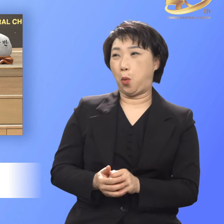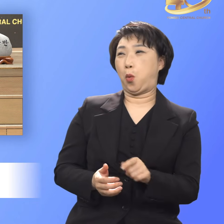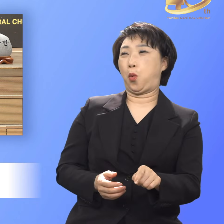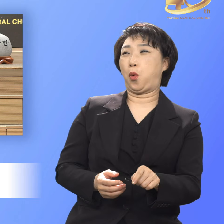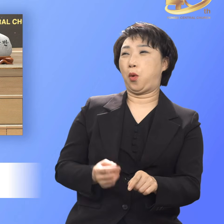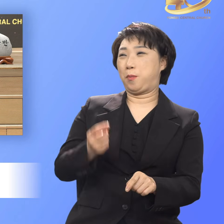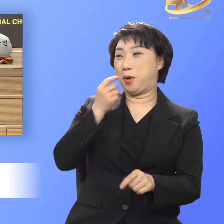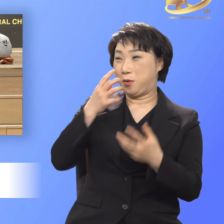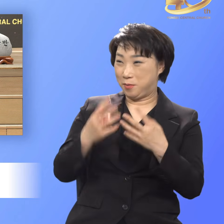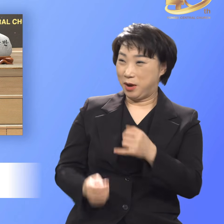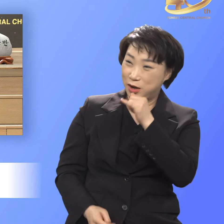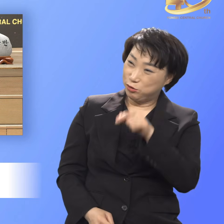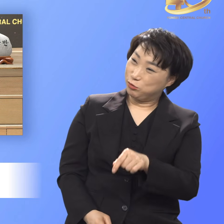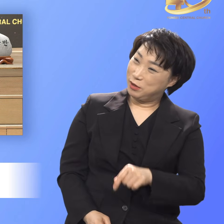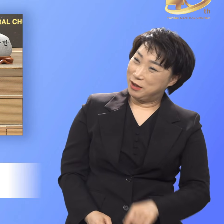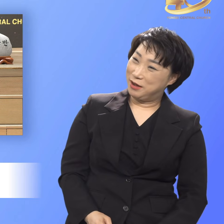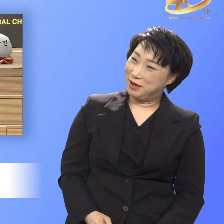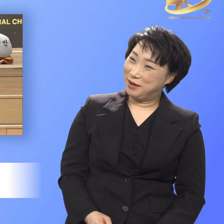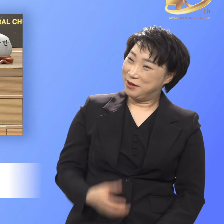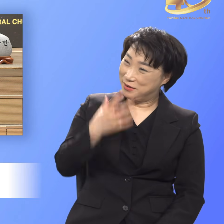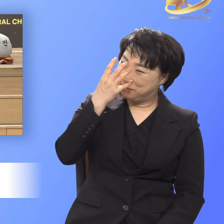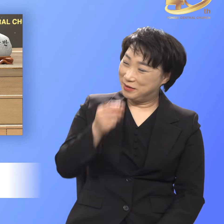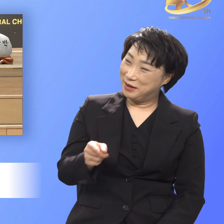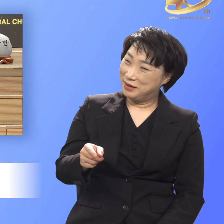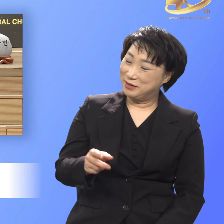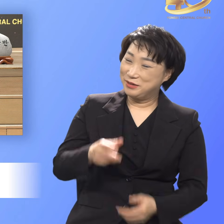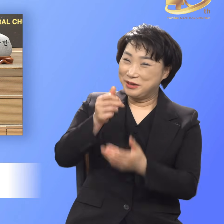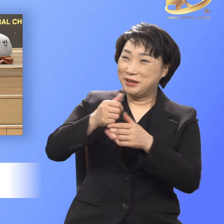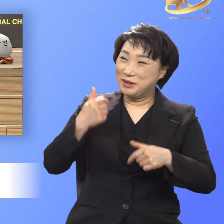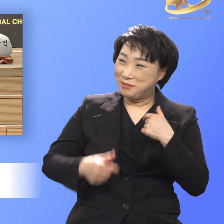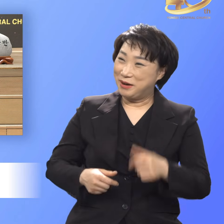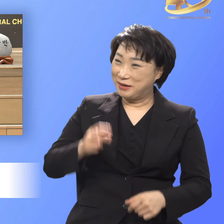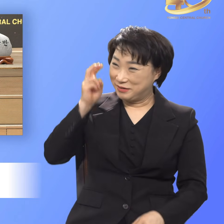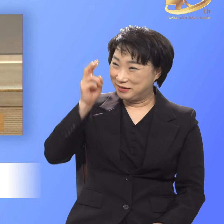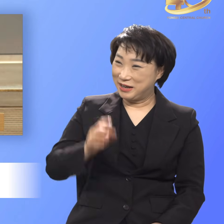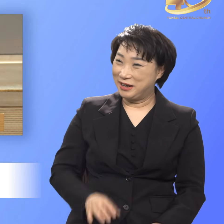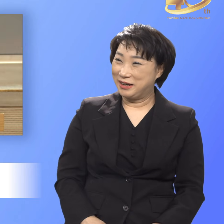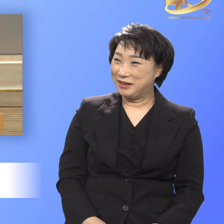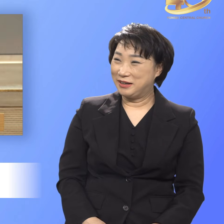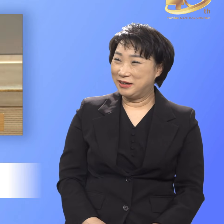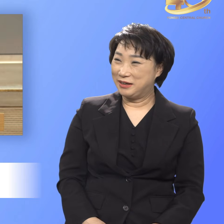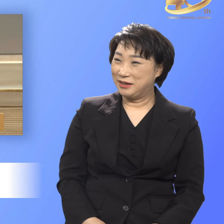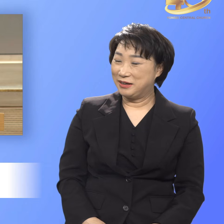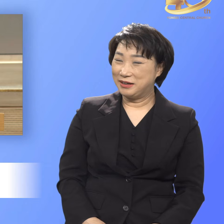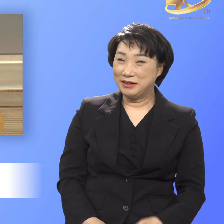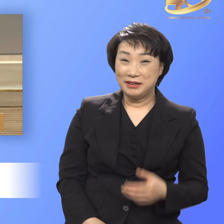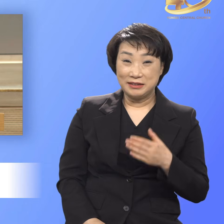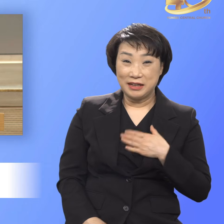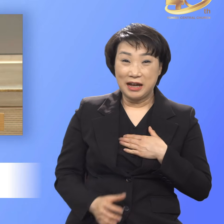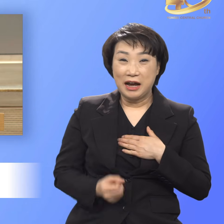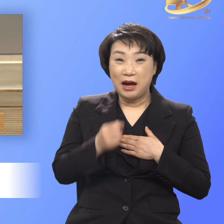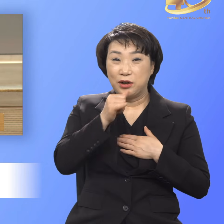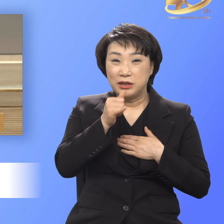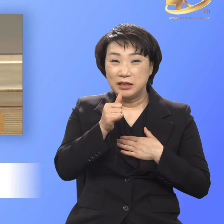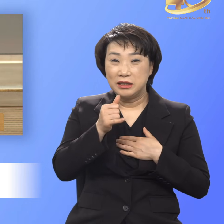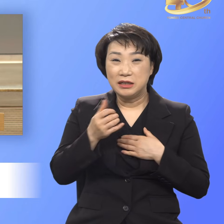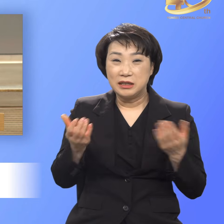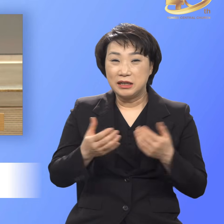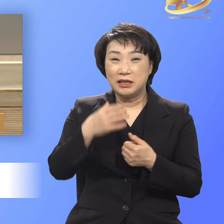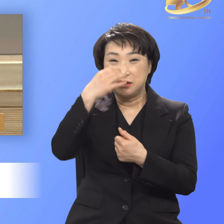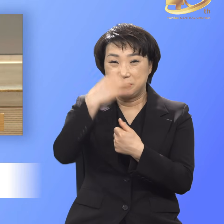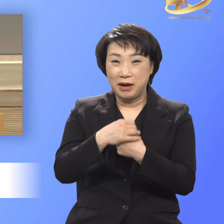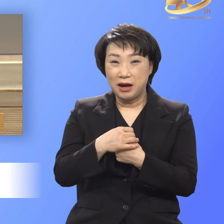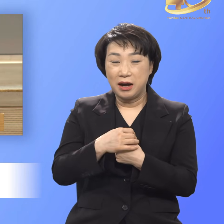배웠구나. 참 주님 기뻐하시겠다. 내가 가진 기쁨이 표현이